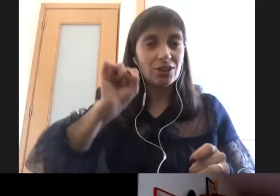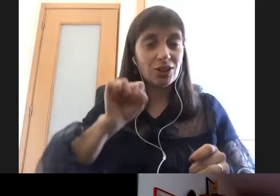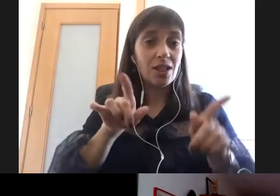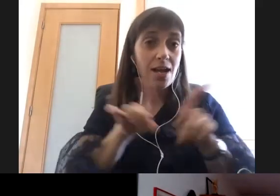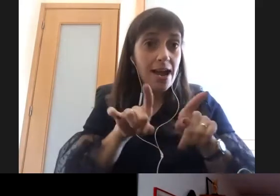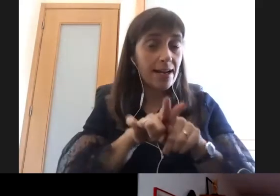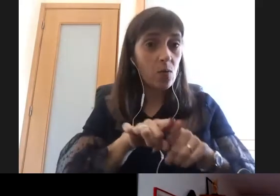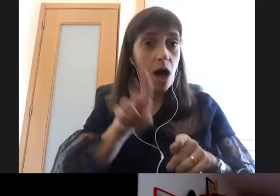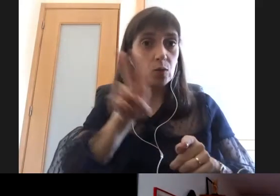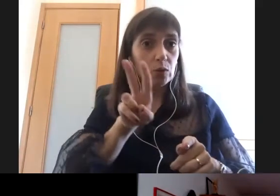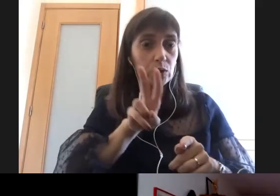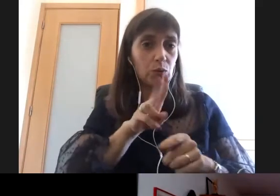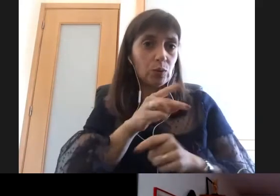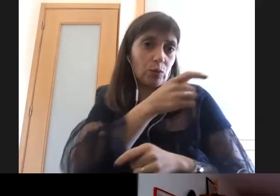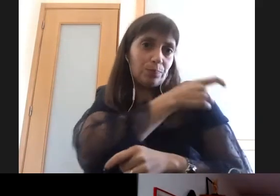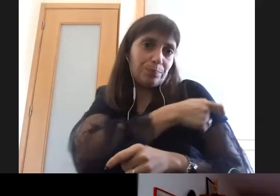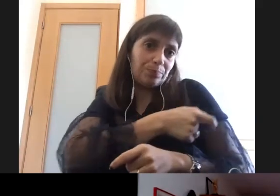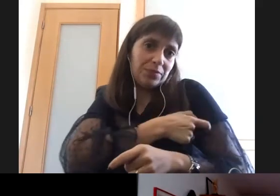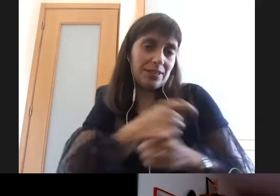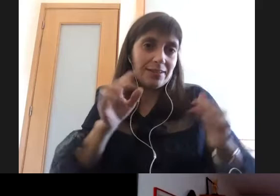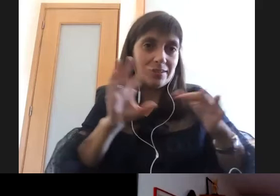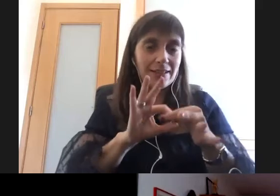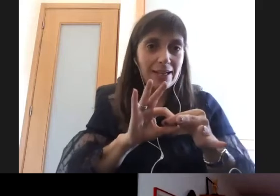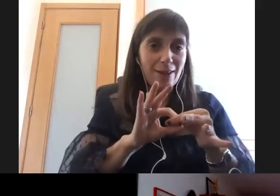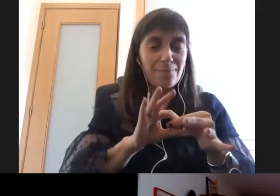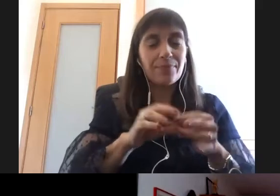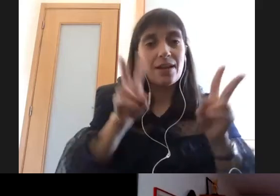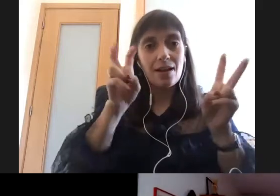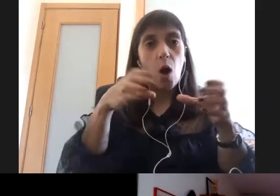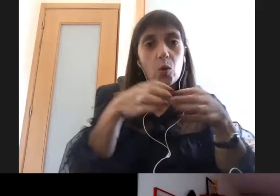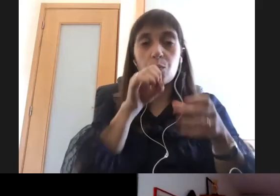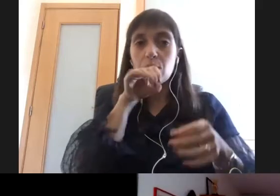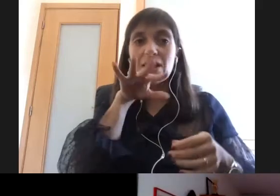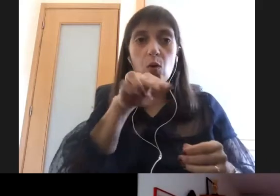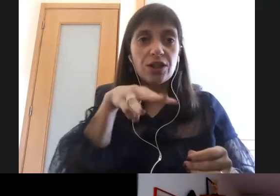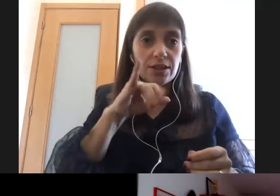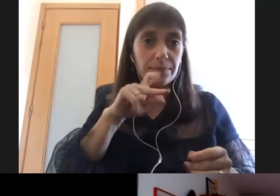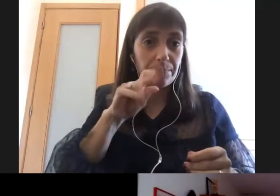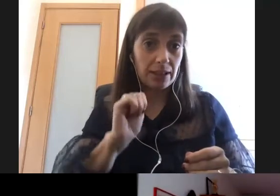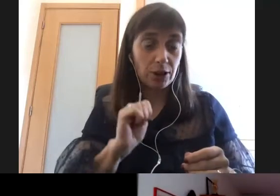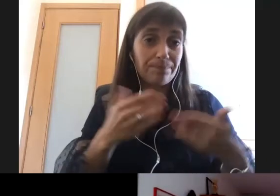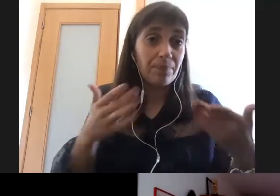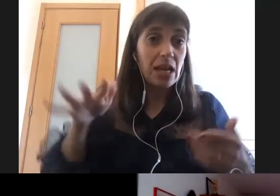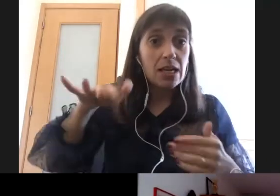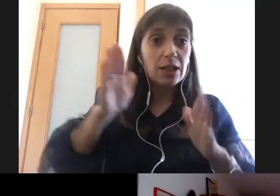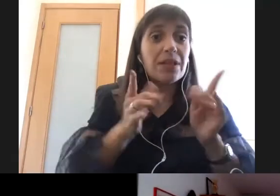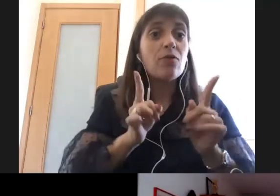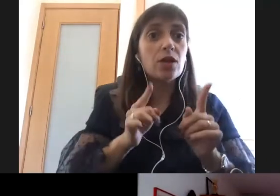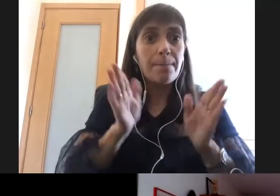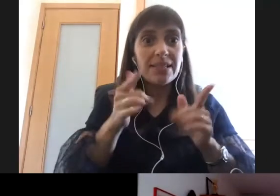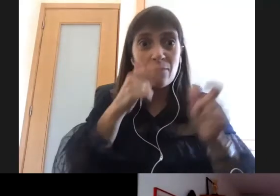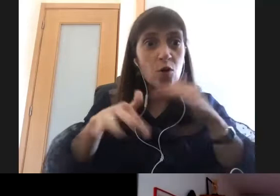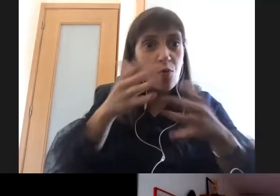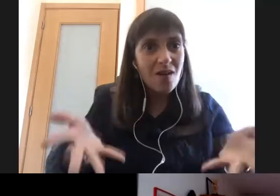Alferes, como dizia no tempo, dos dragões de Minas. O que eles precisavam? Eles precisavam que o povo se levantasse.